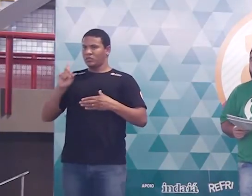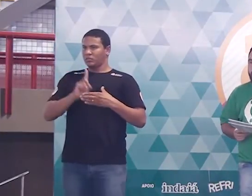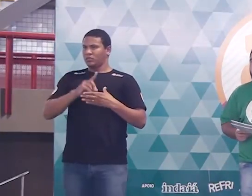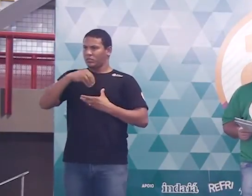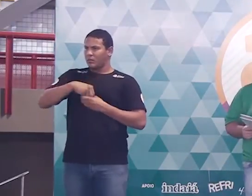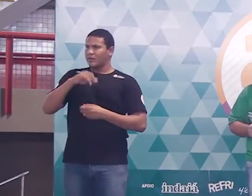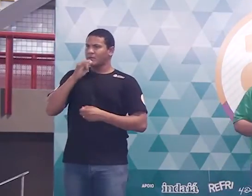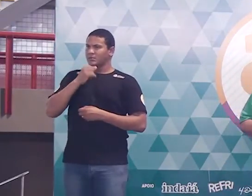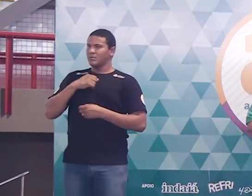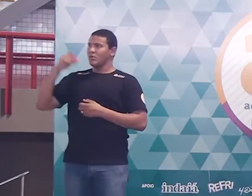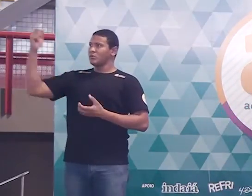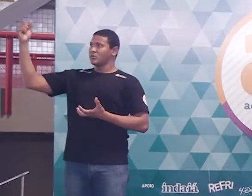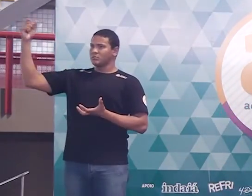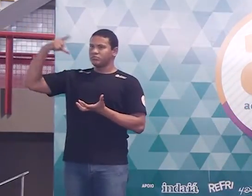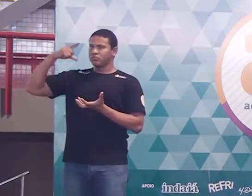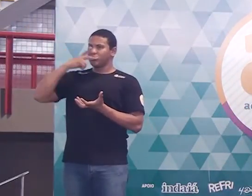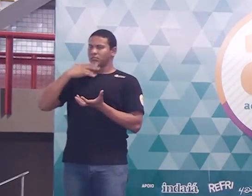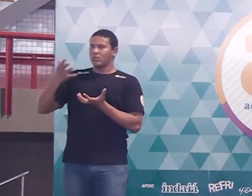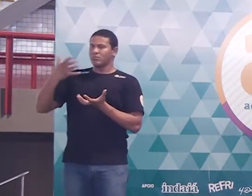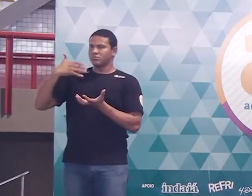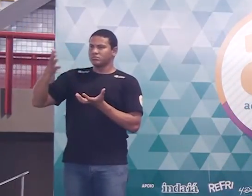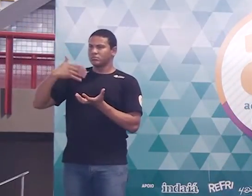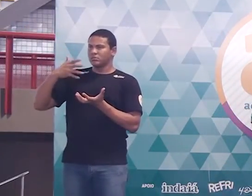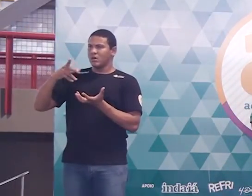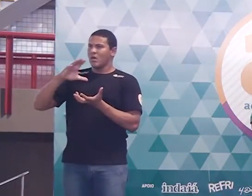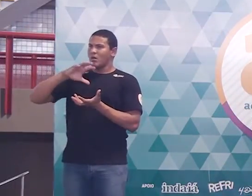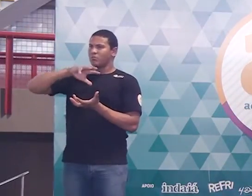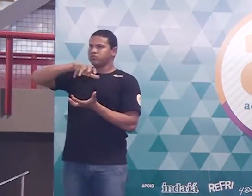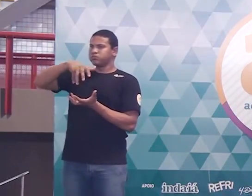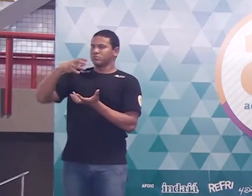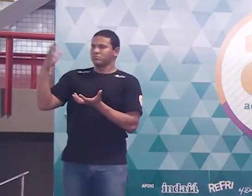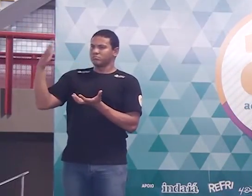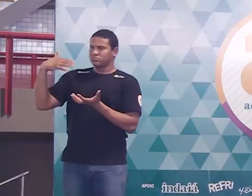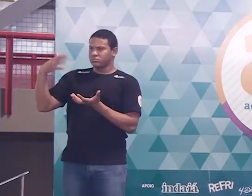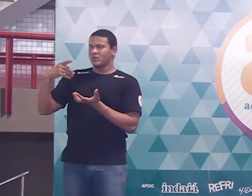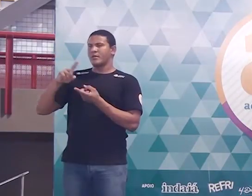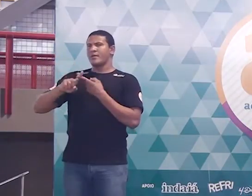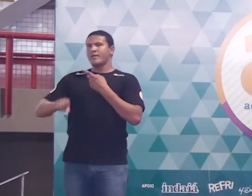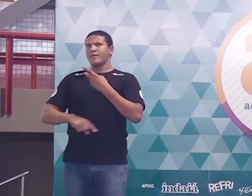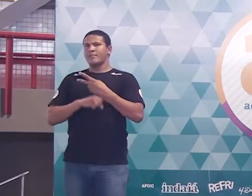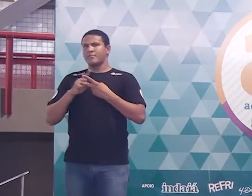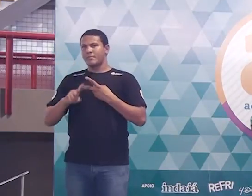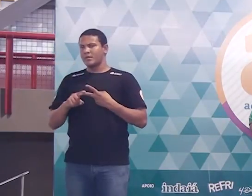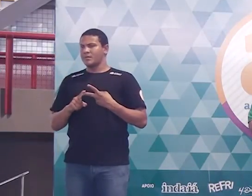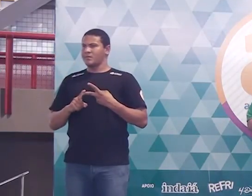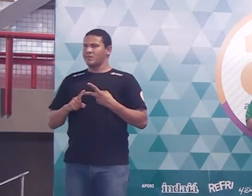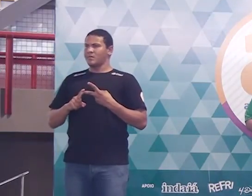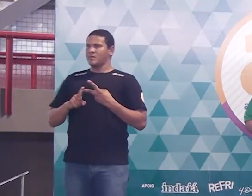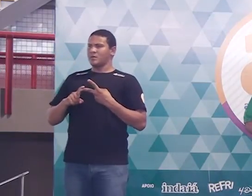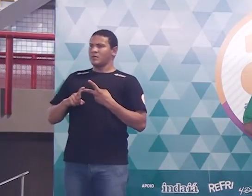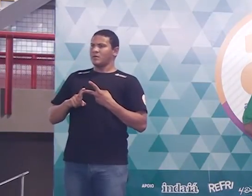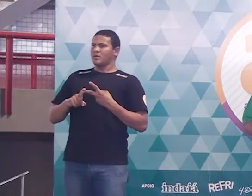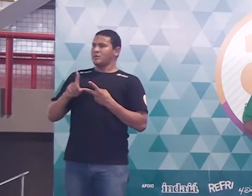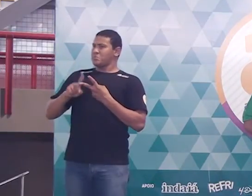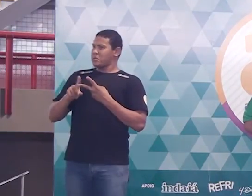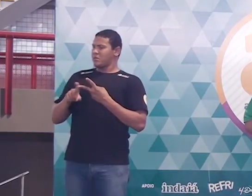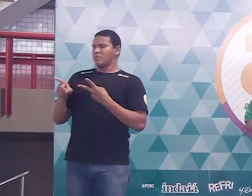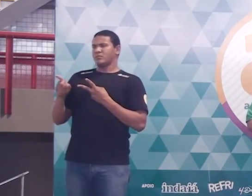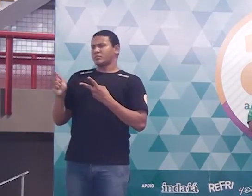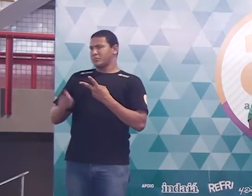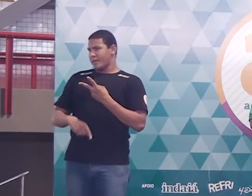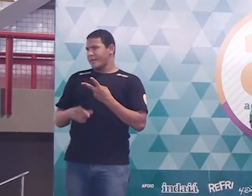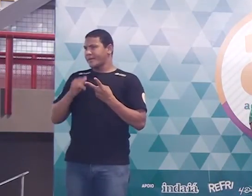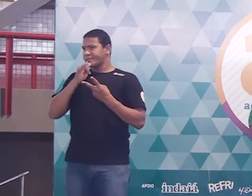aquecimento global, certo? Com relação ao efeito estufa, ele pode interferir porque ele acaba caçando,